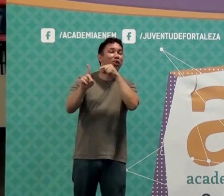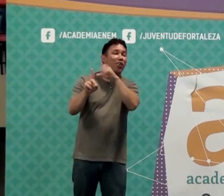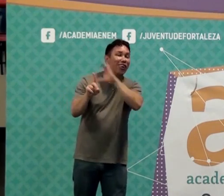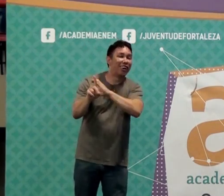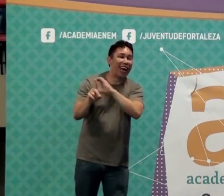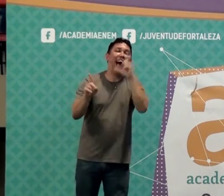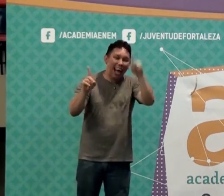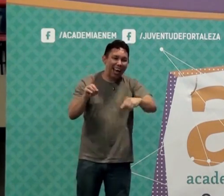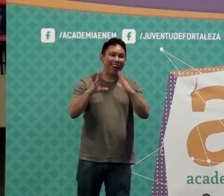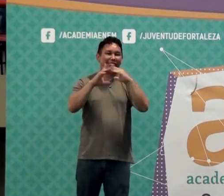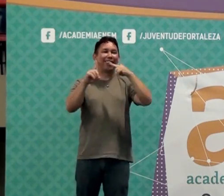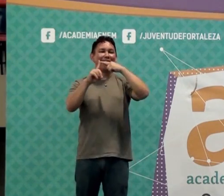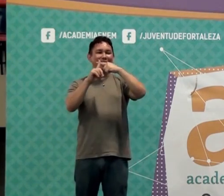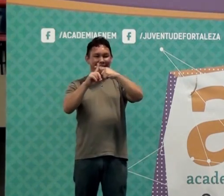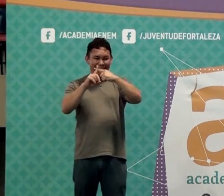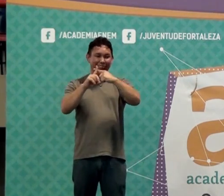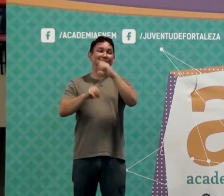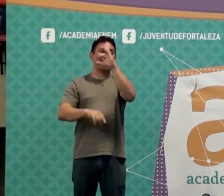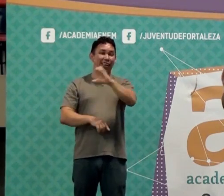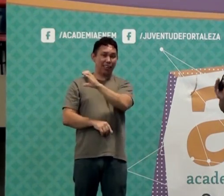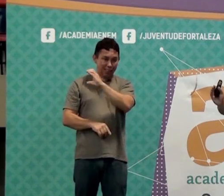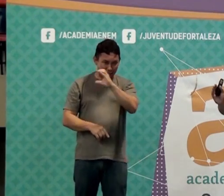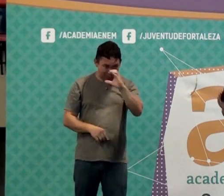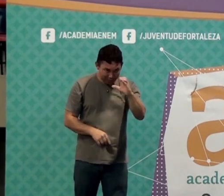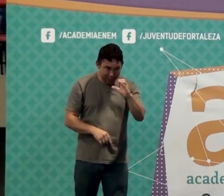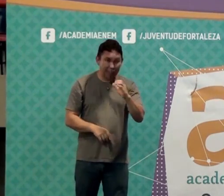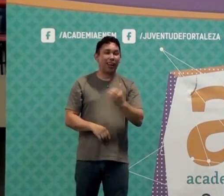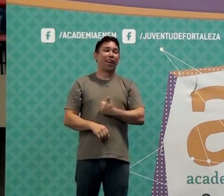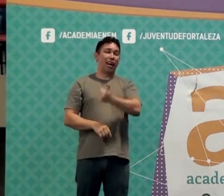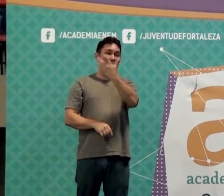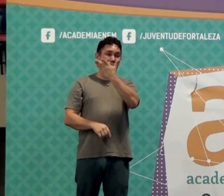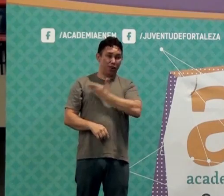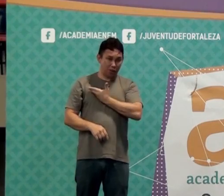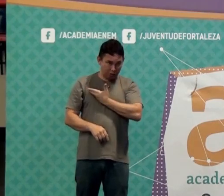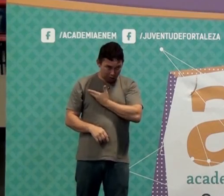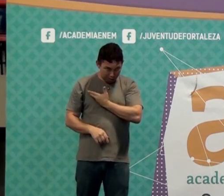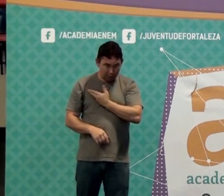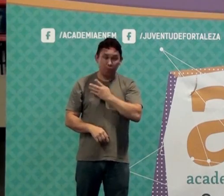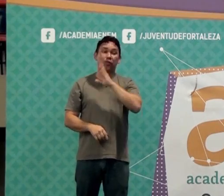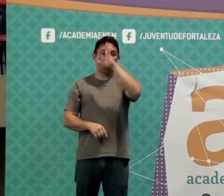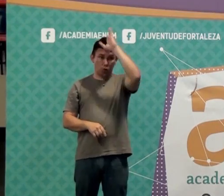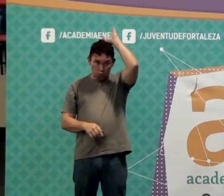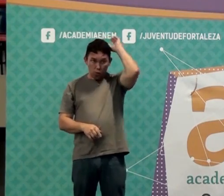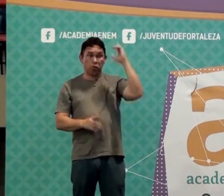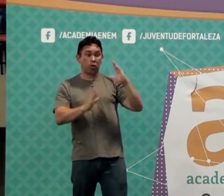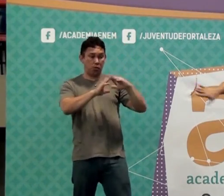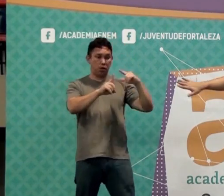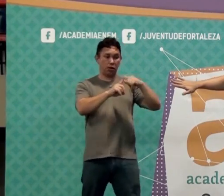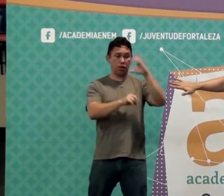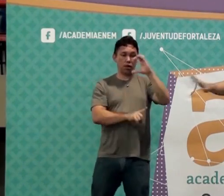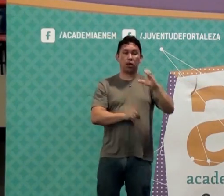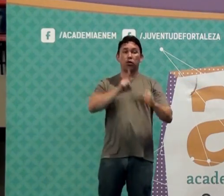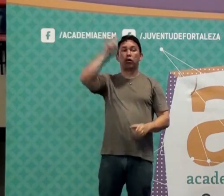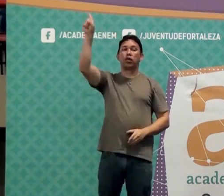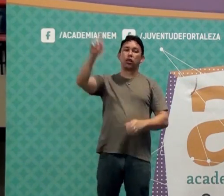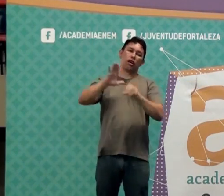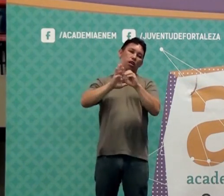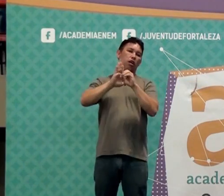de uma religião que nasceu em Roma e se torna a religião predominante na Europa. Qual é a religião cristã?